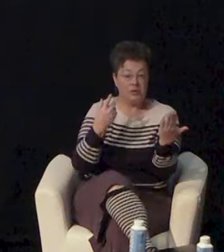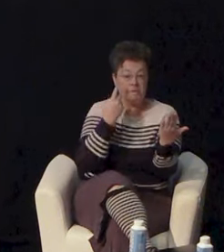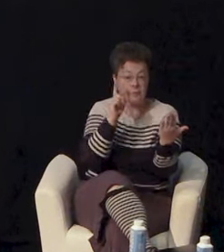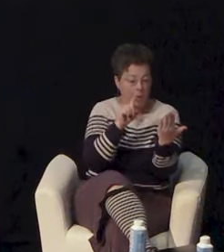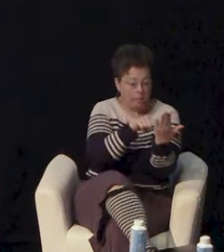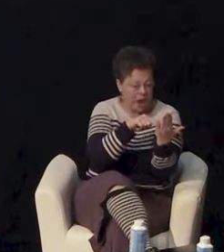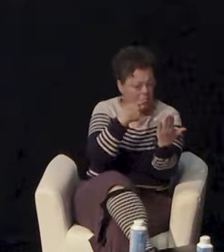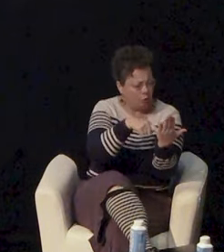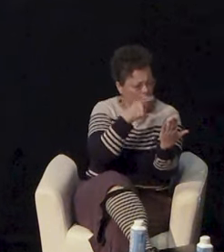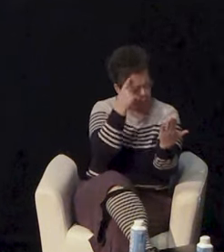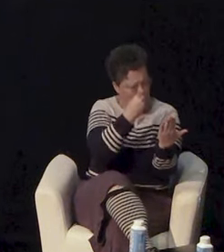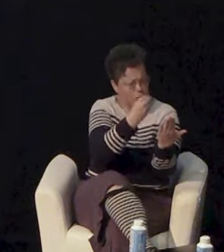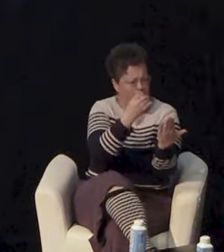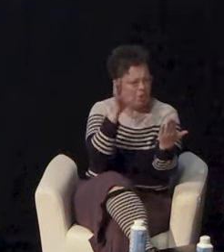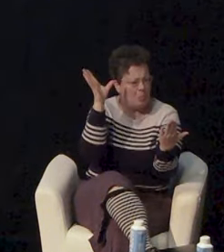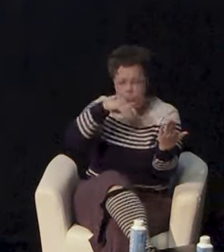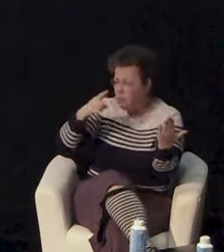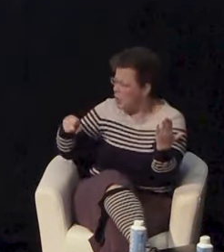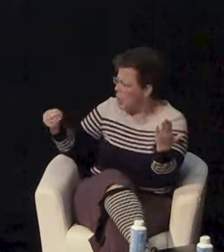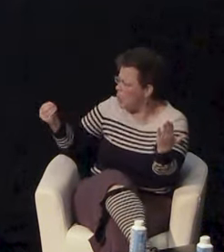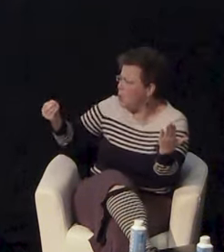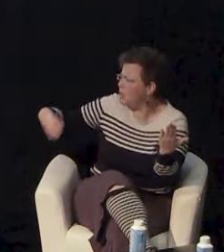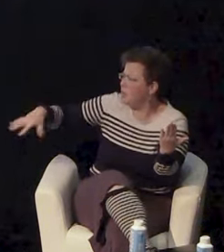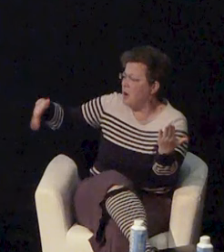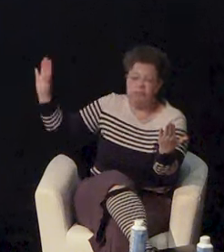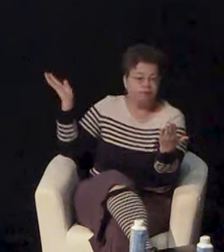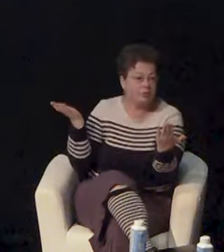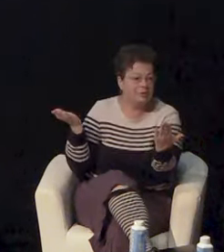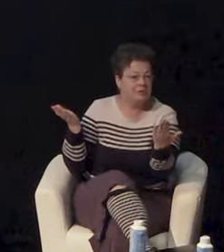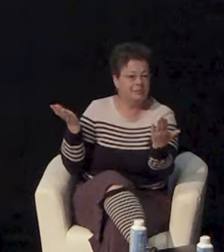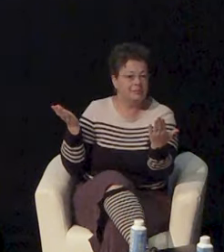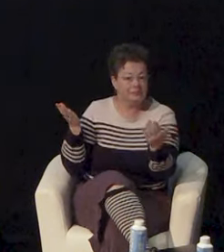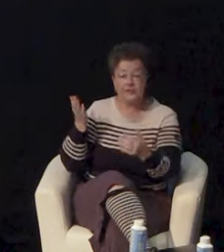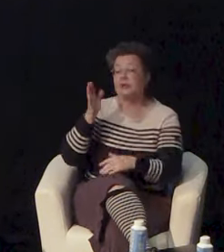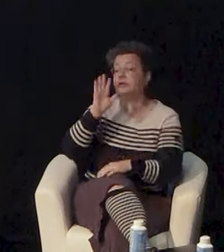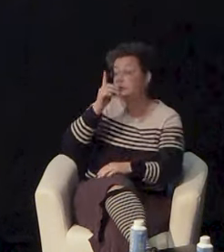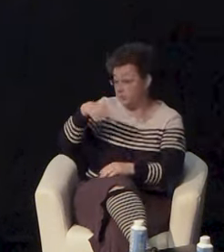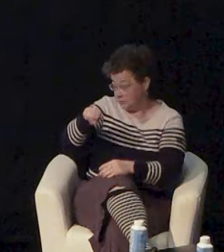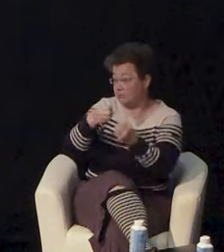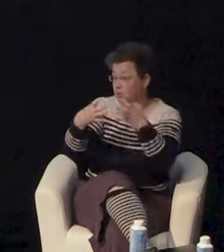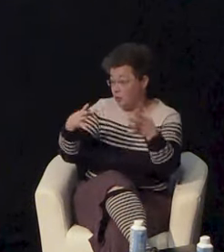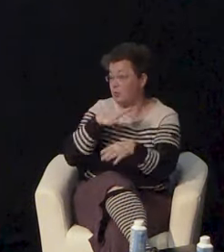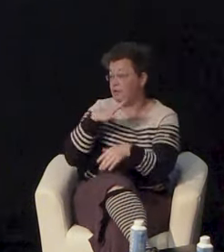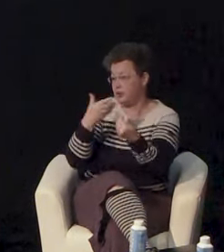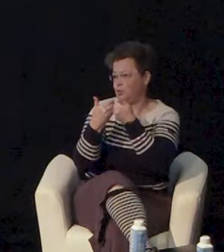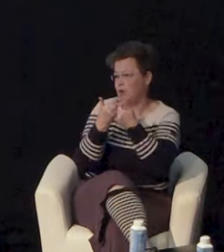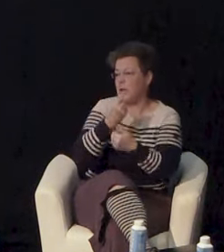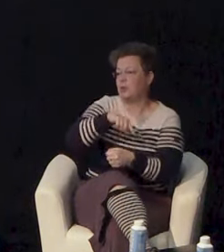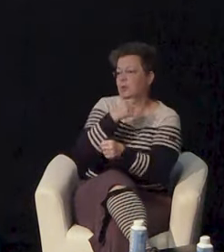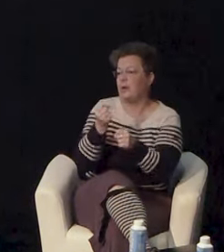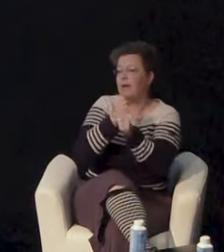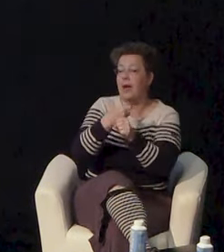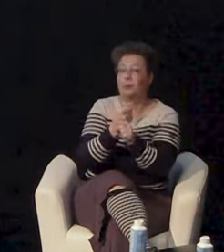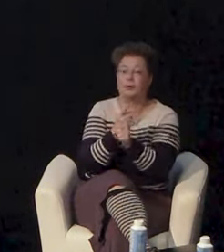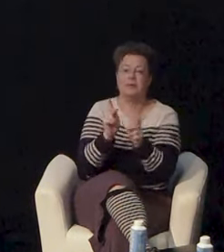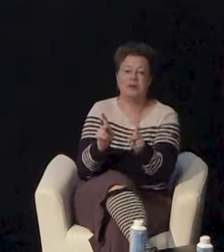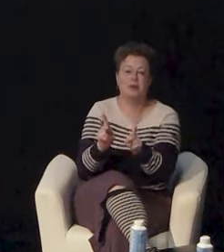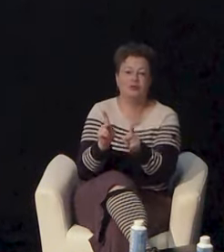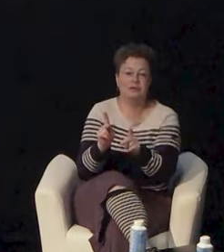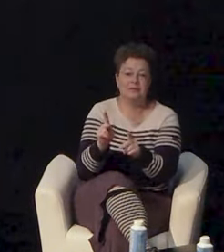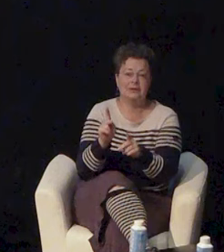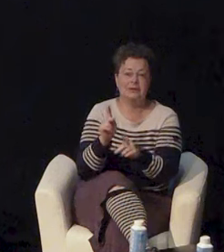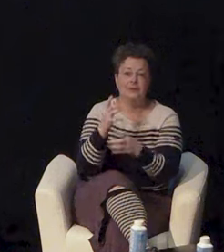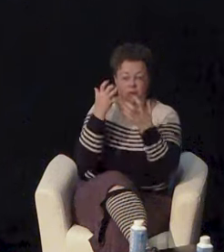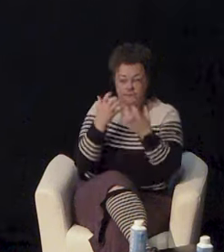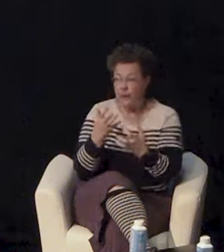adaptée. Parce que ce n'est pas sur le même support. Et en plus de ça, ce n'est pas sur la même langue. Donc, voilà des outils, en fait. Et nous,